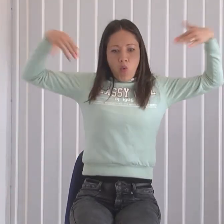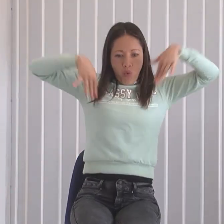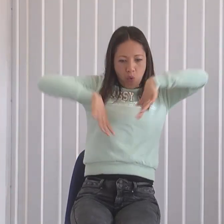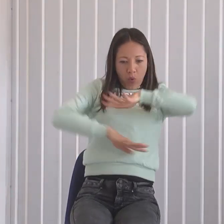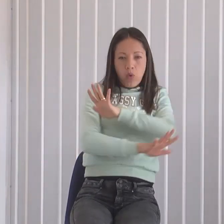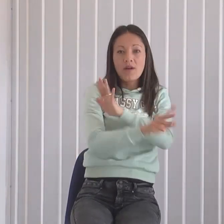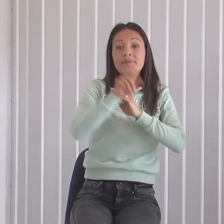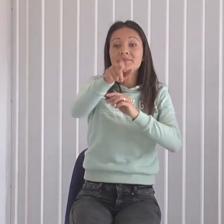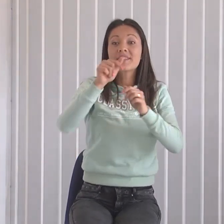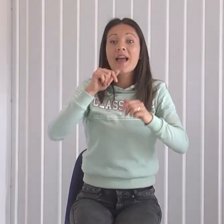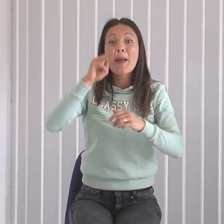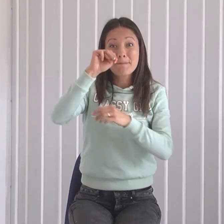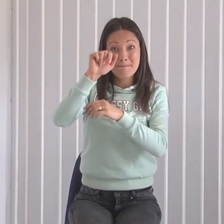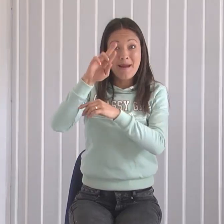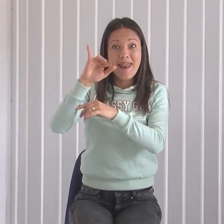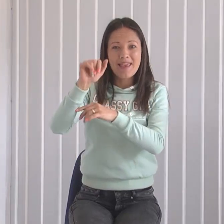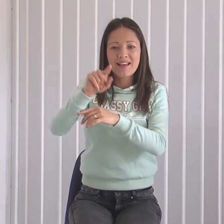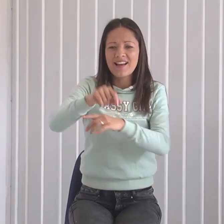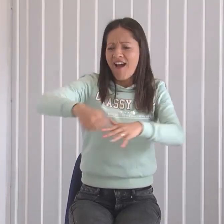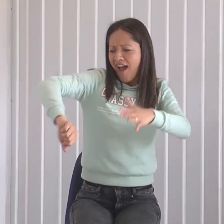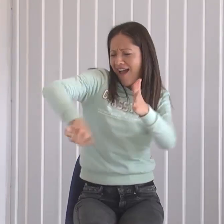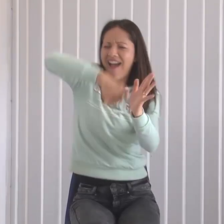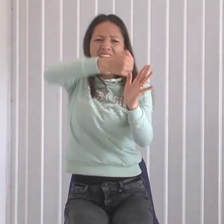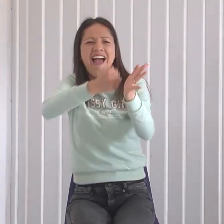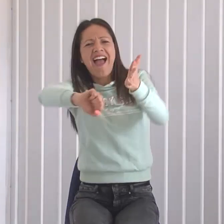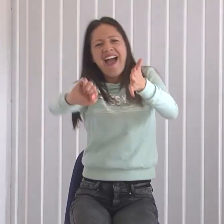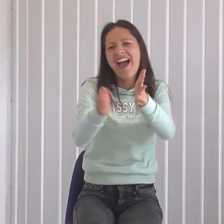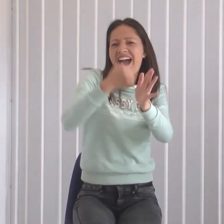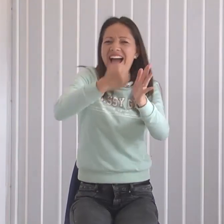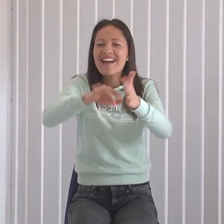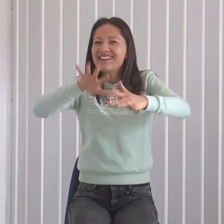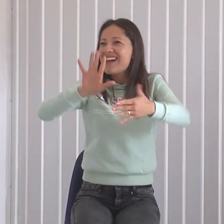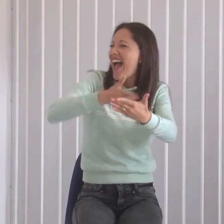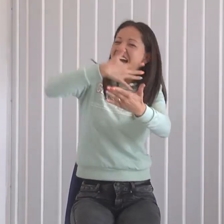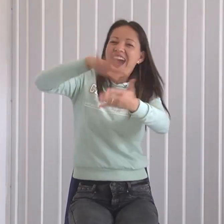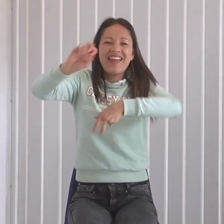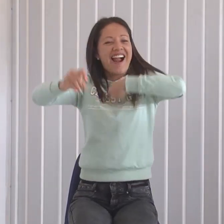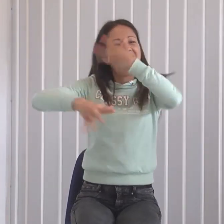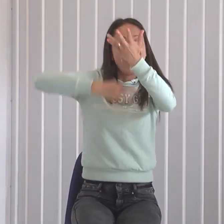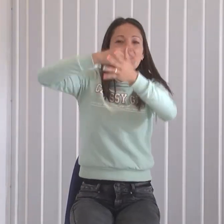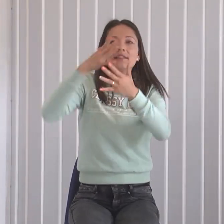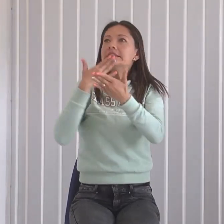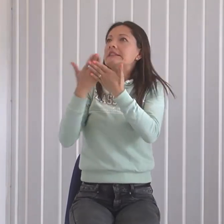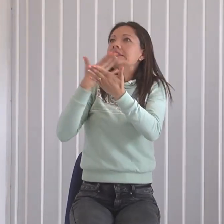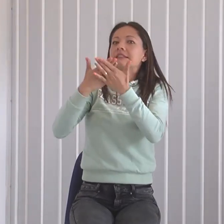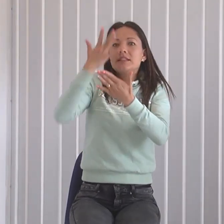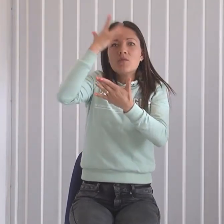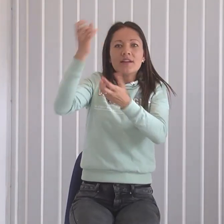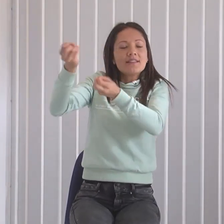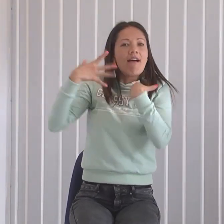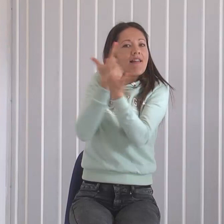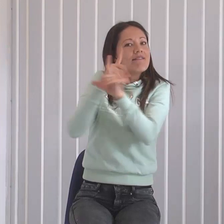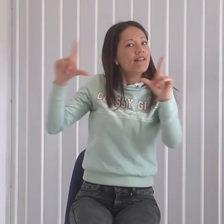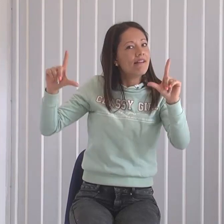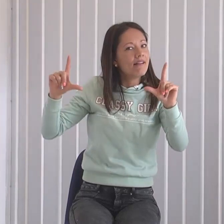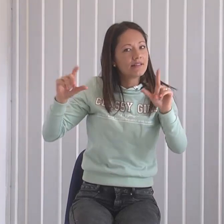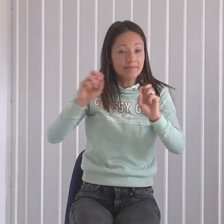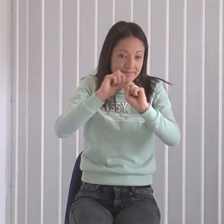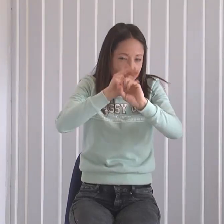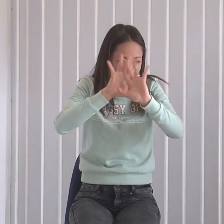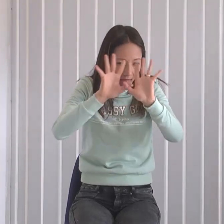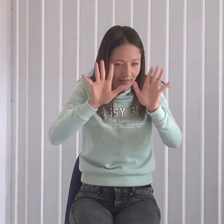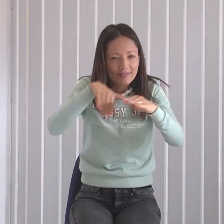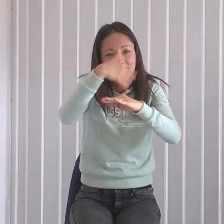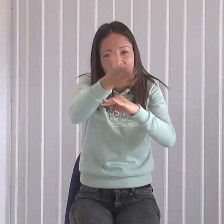los panderos, celebrando al Señor, dando gracias porque los había libertado. Claro, un momento